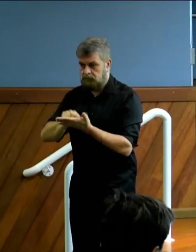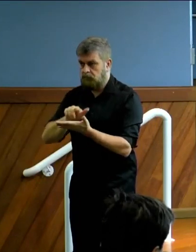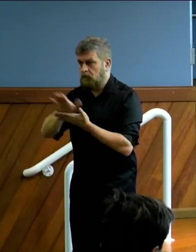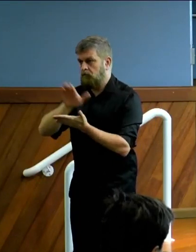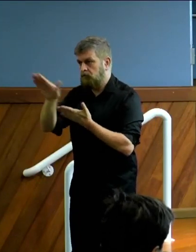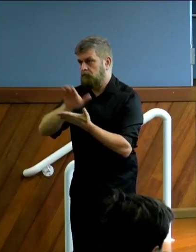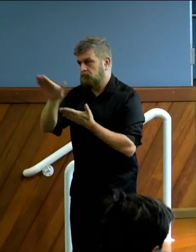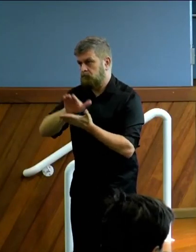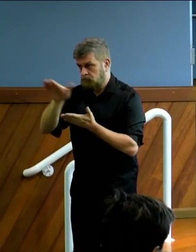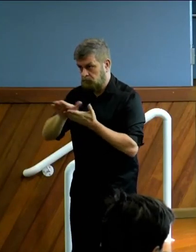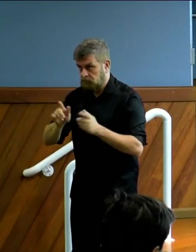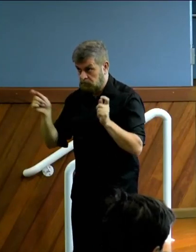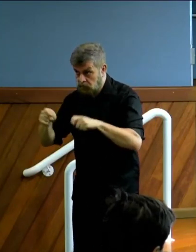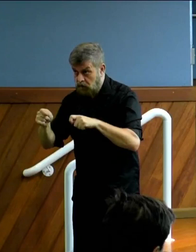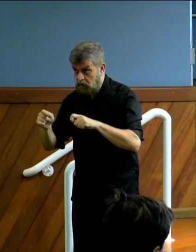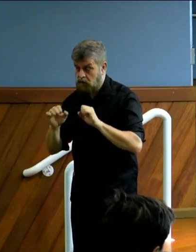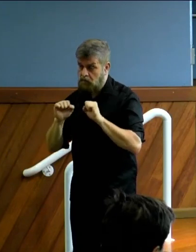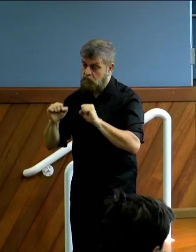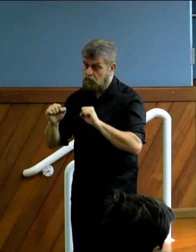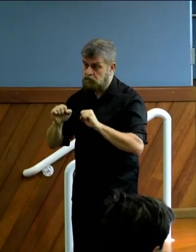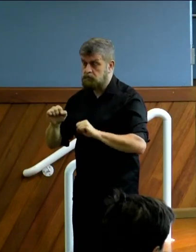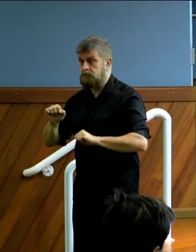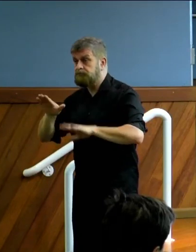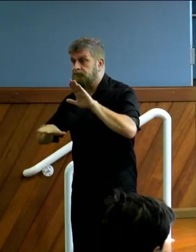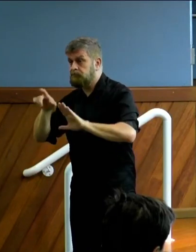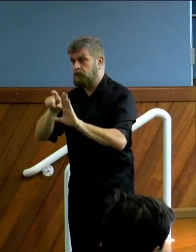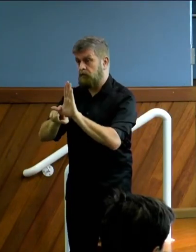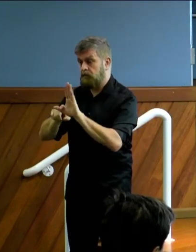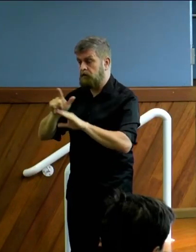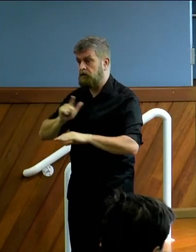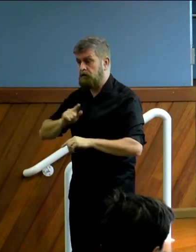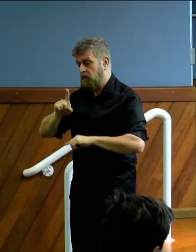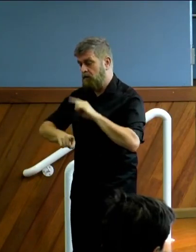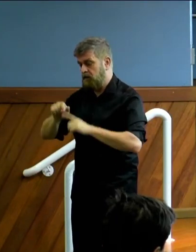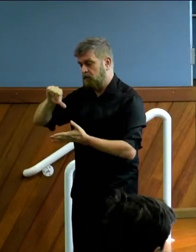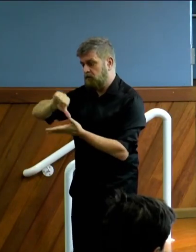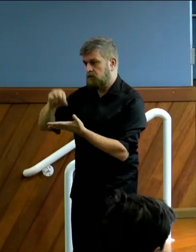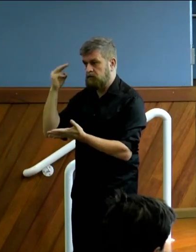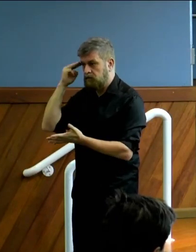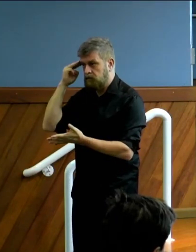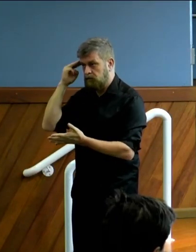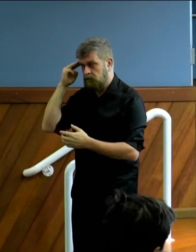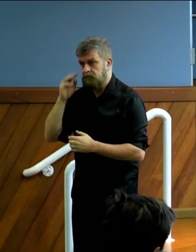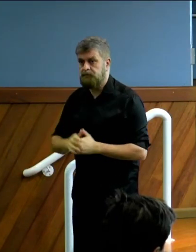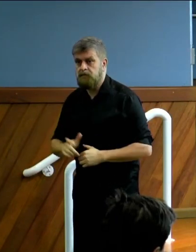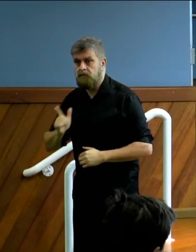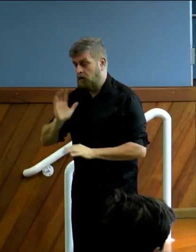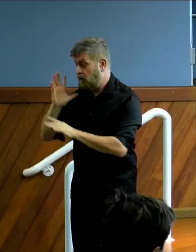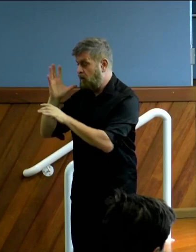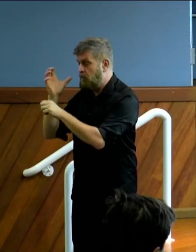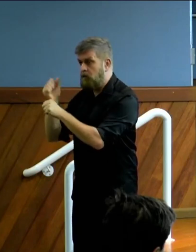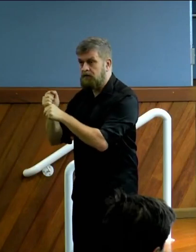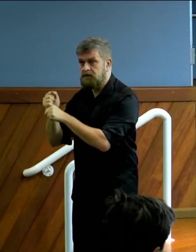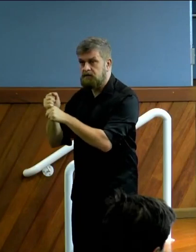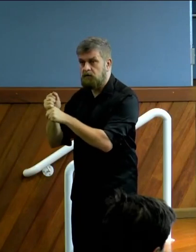vai puxando ali? Pode, depende. Nós temos material no CMU que são uma coleção de bancos